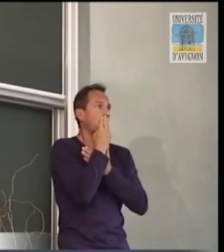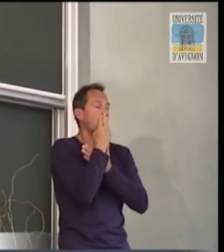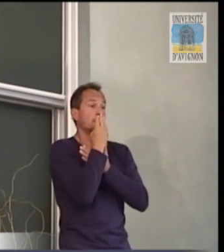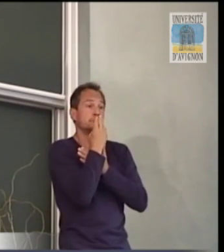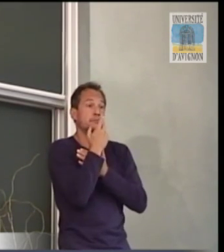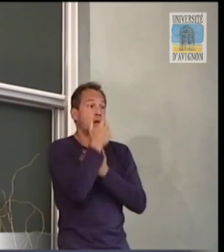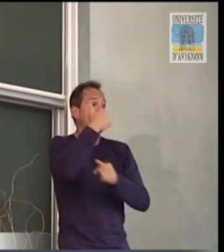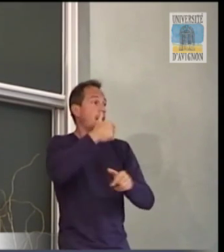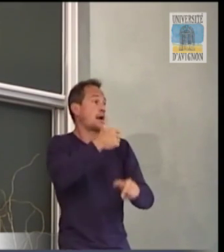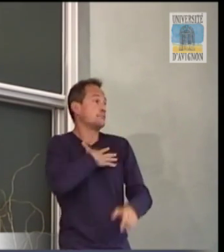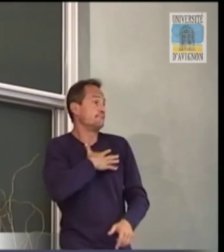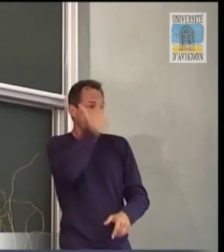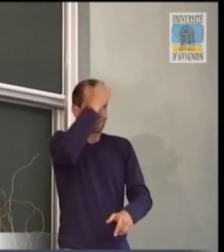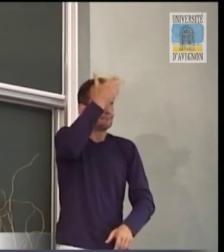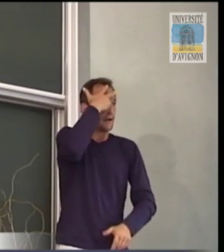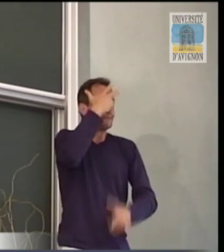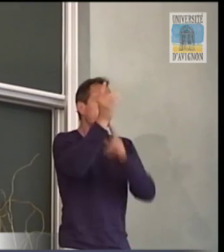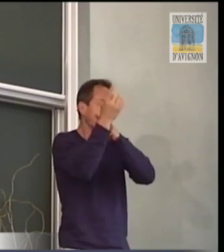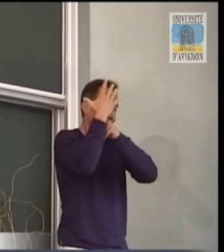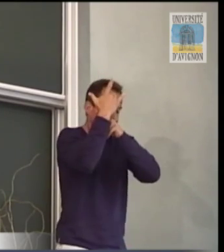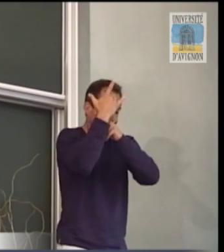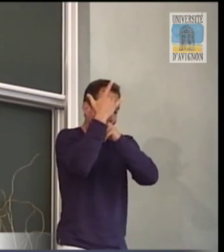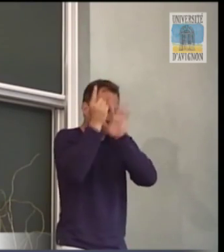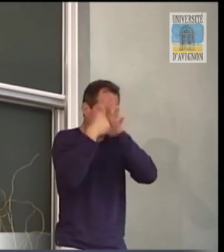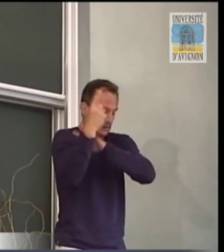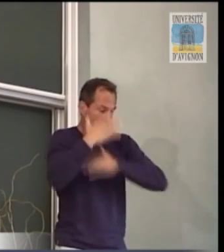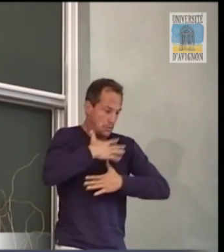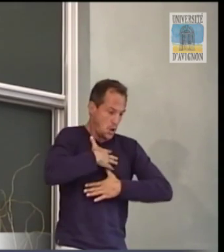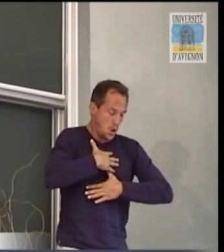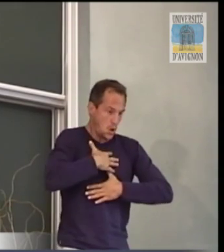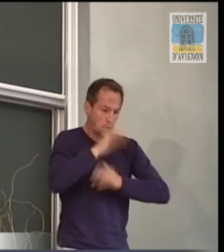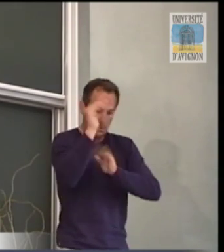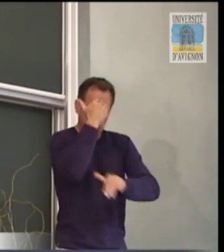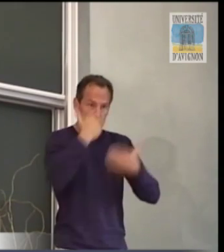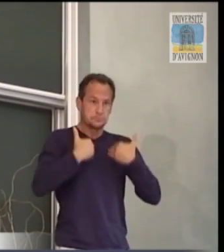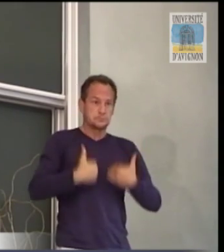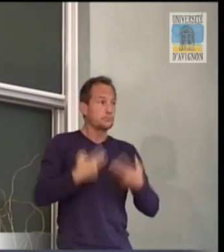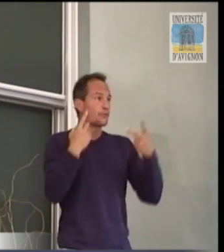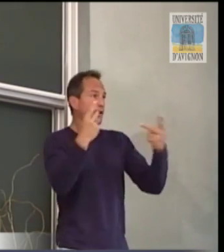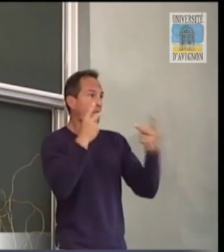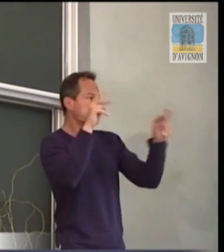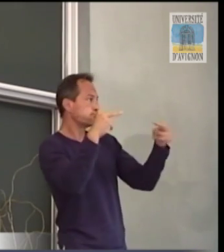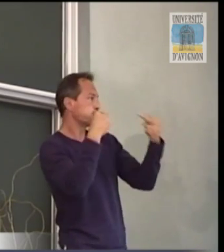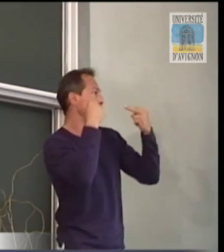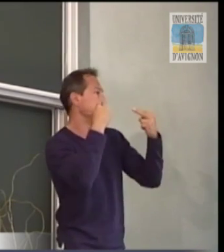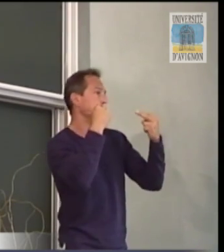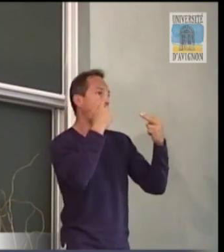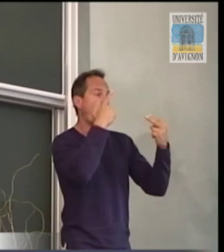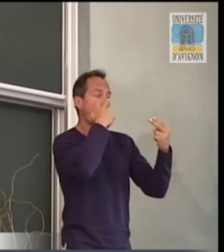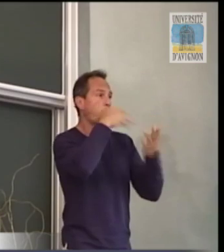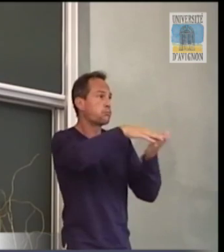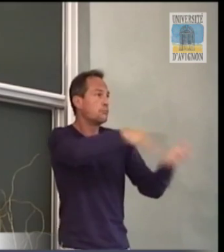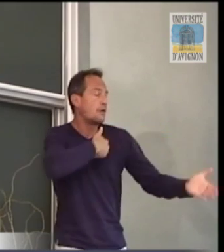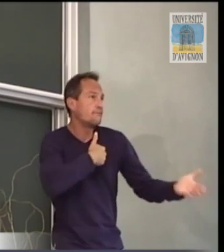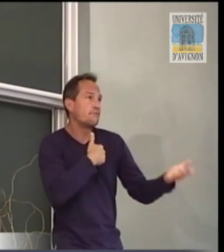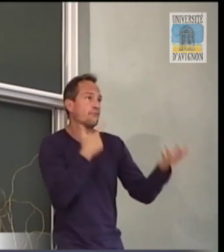notre vie, cette peur d'être exclu, cette peur d'être envahi, cette peur de ne pas être reconnu, cette peur de ne pas être entendu, pas écouté, qui finit qu'on parle